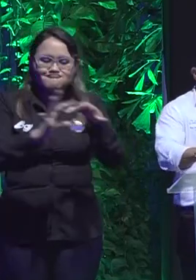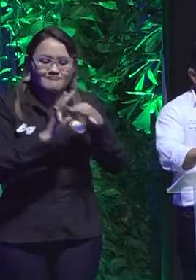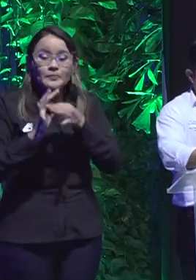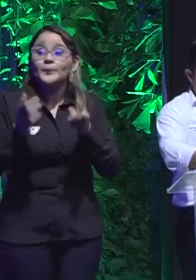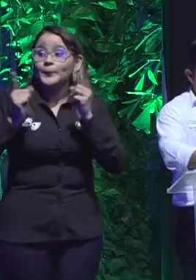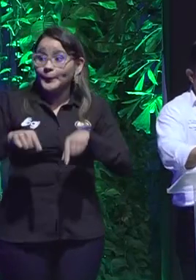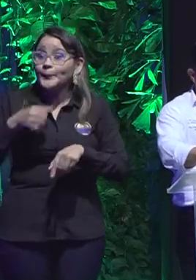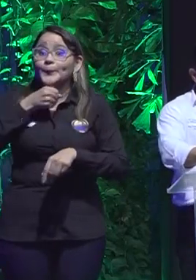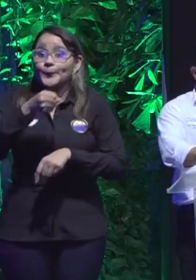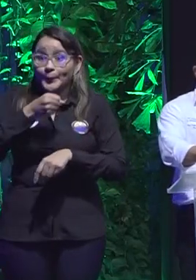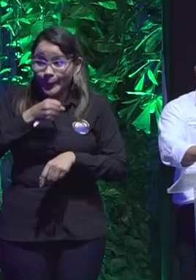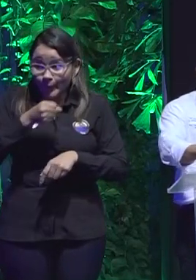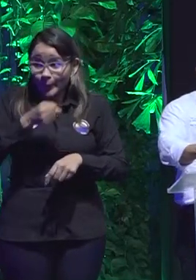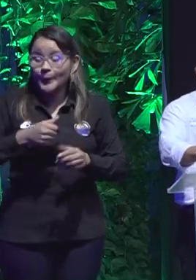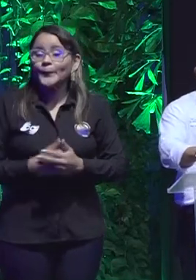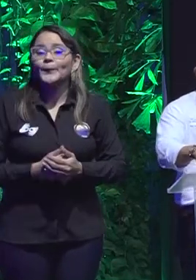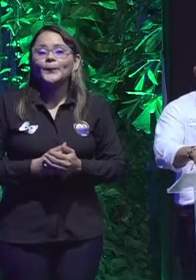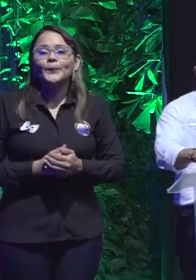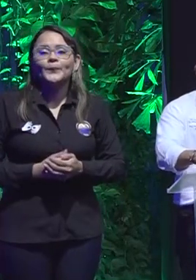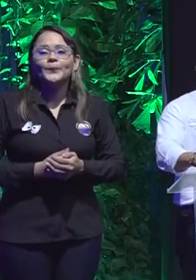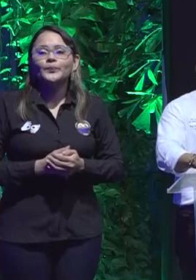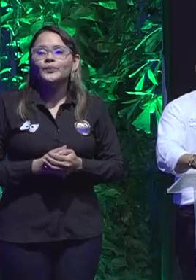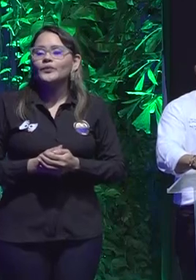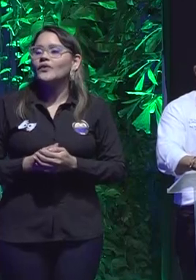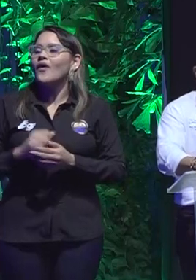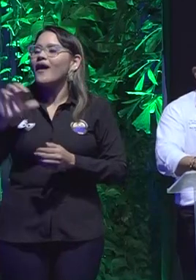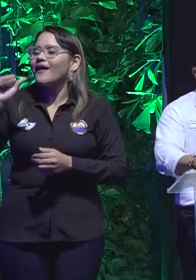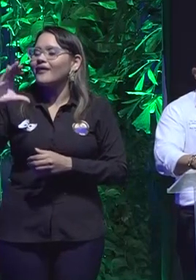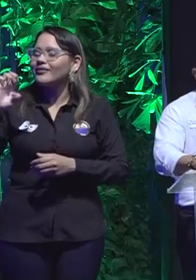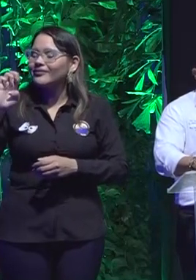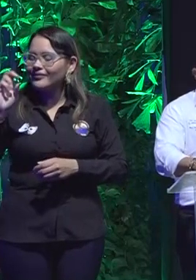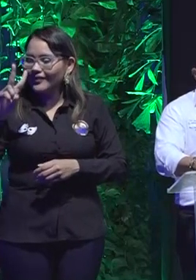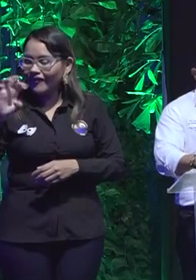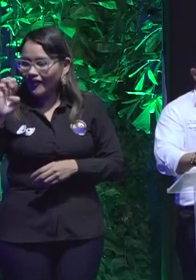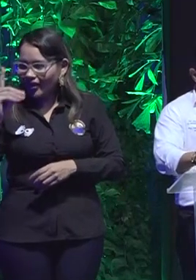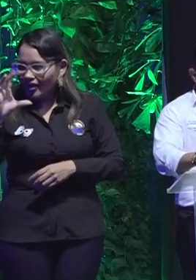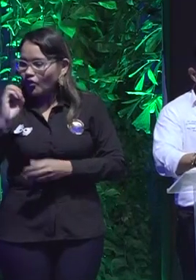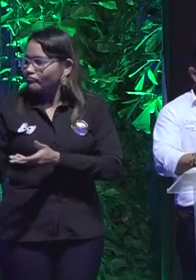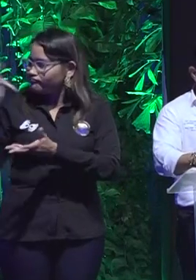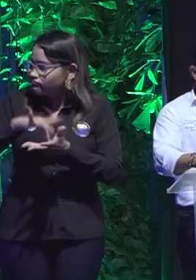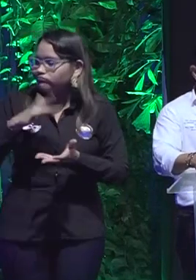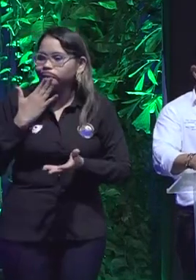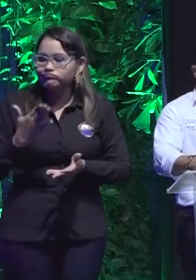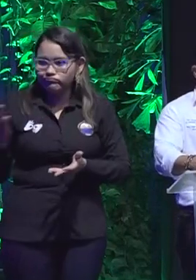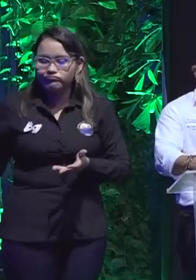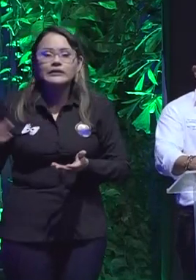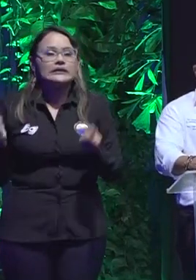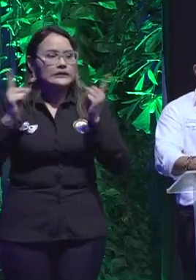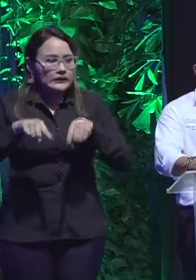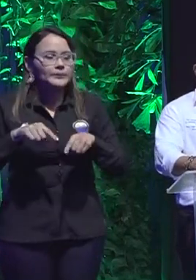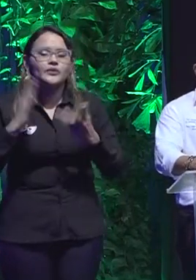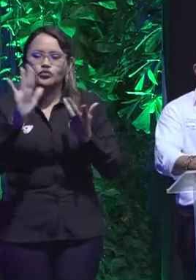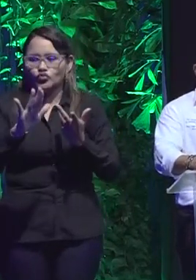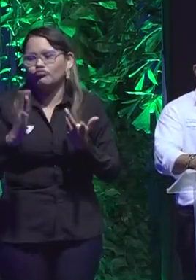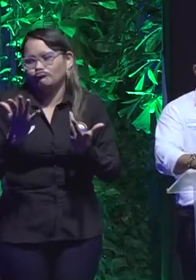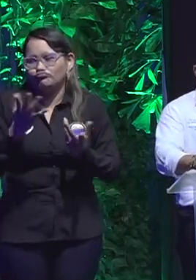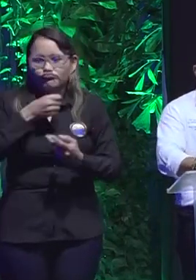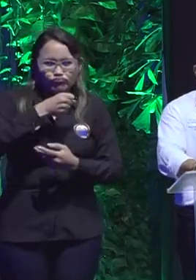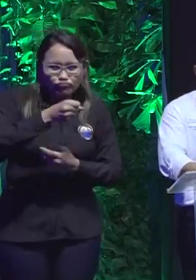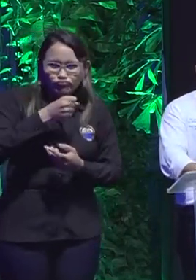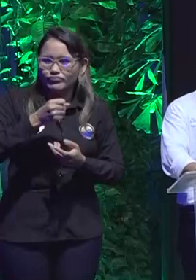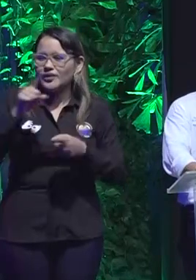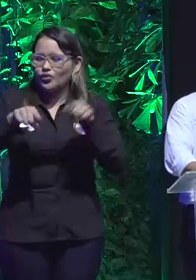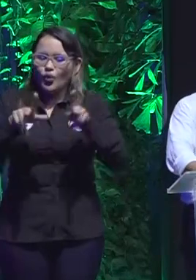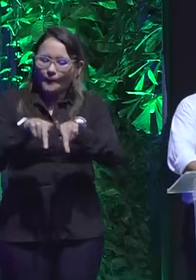supuesto, al doctor Lilo Acevedo, gracias por estar aquí, pero también a todos los demás medios de comunicación impresos y